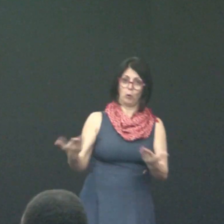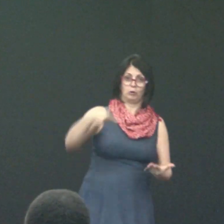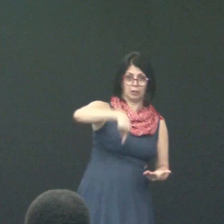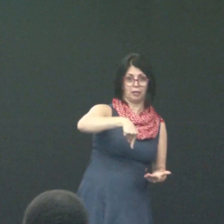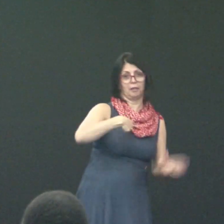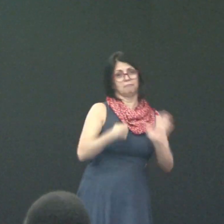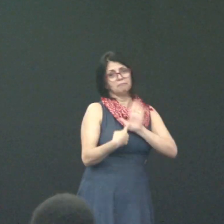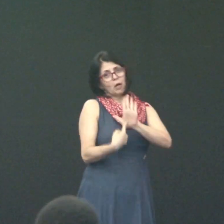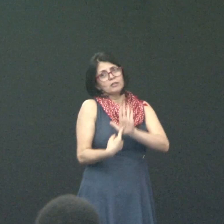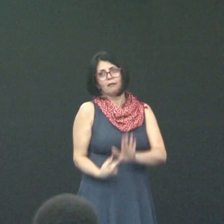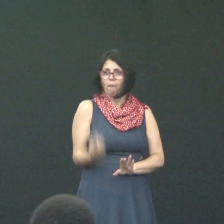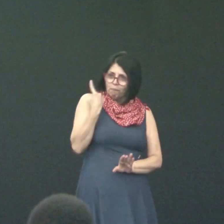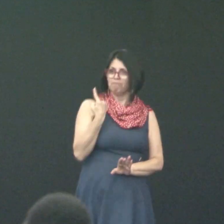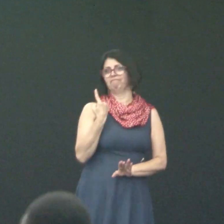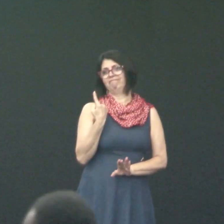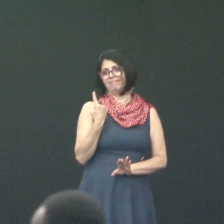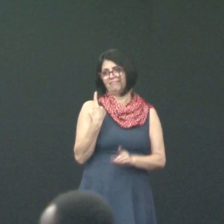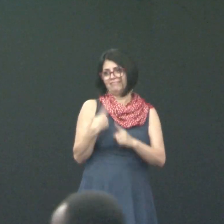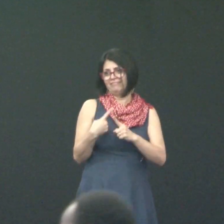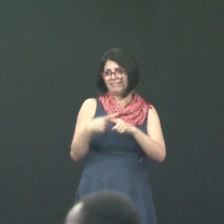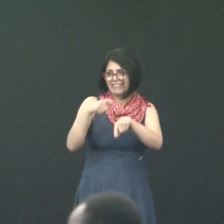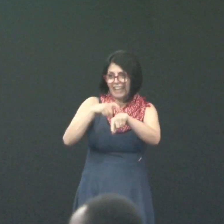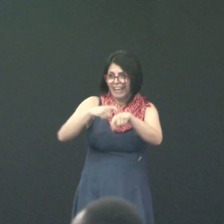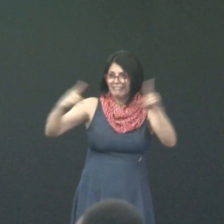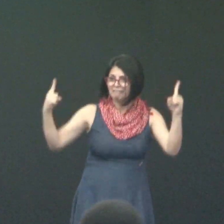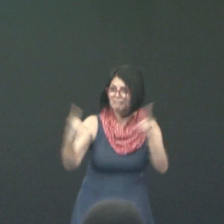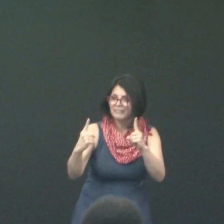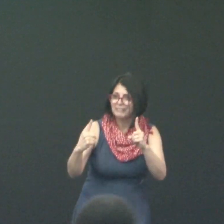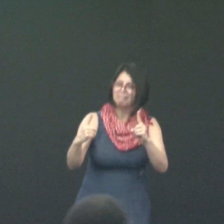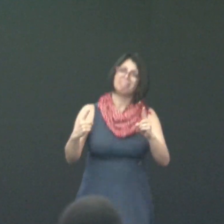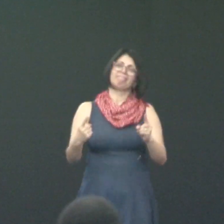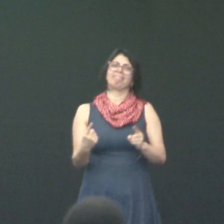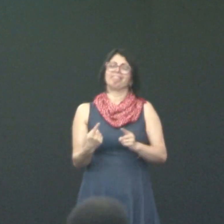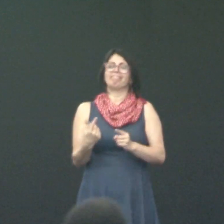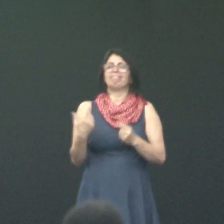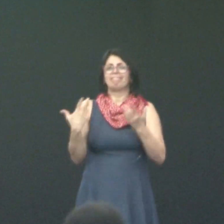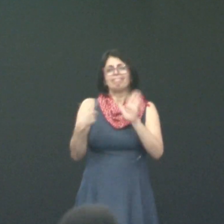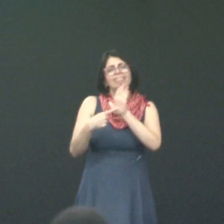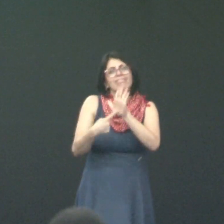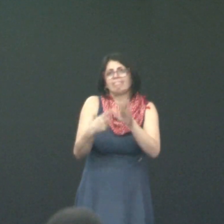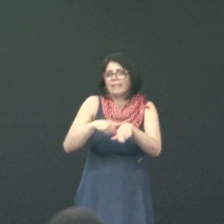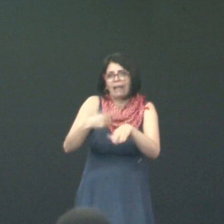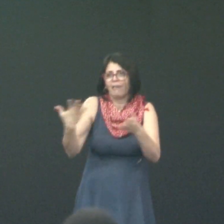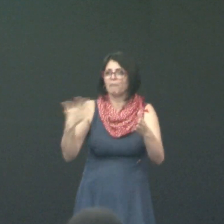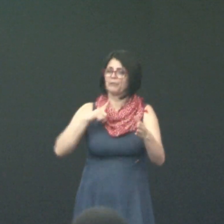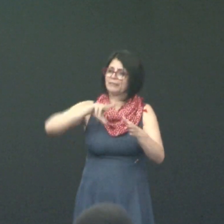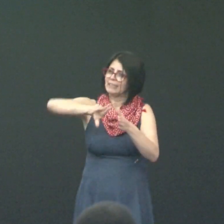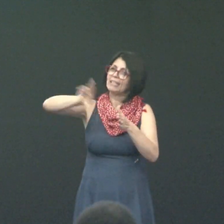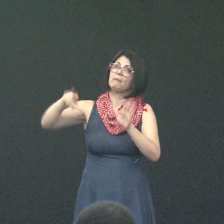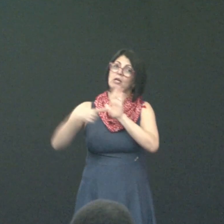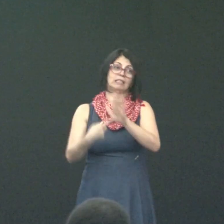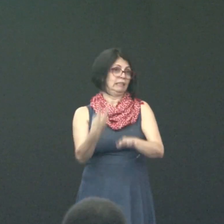quantitativa. Eu vou apresentar para vocês um sinal que não tem uma referência na língua